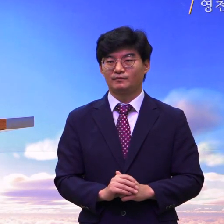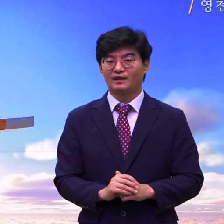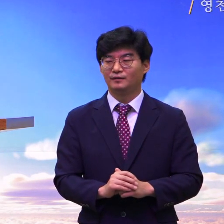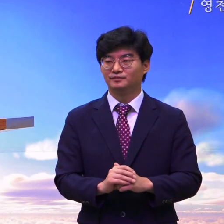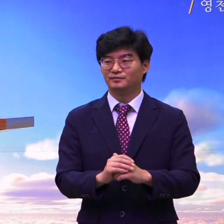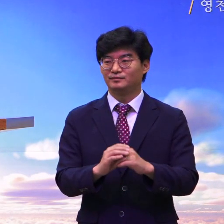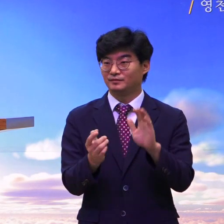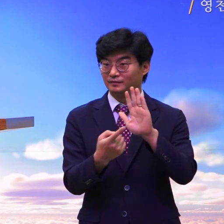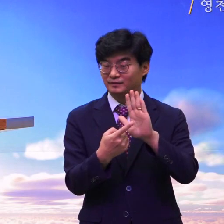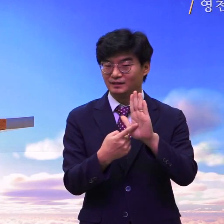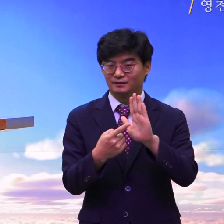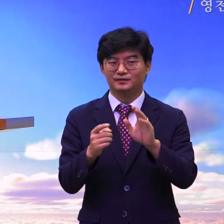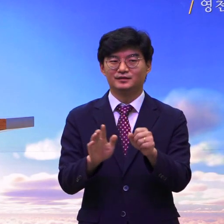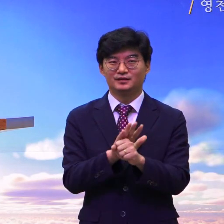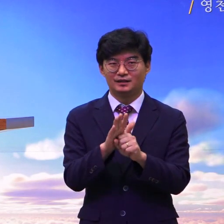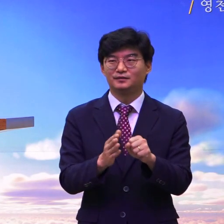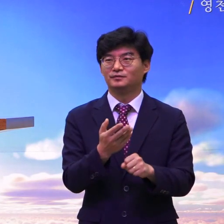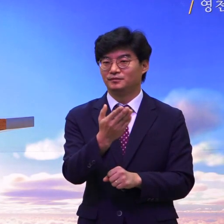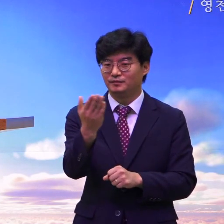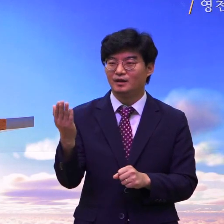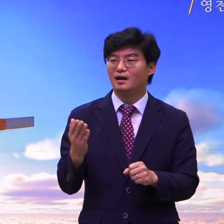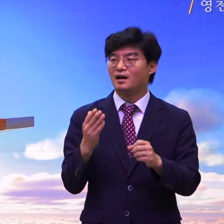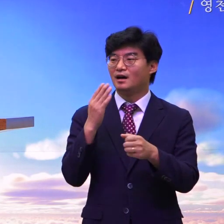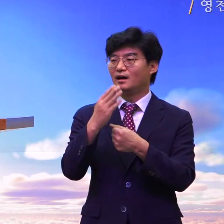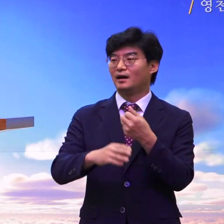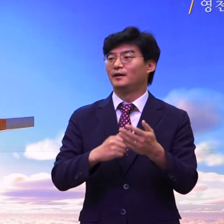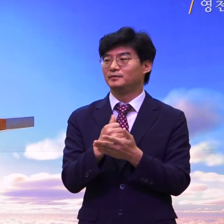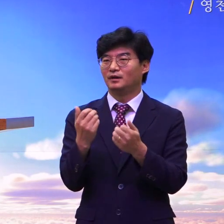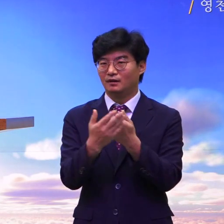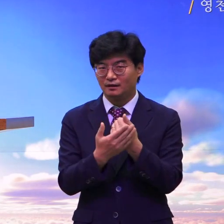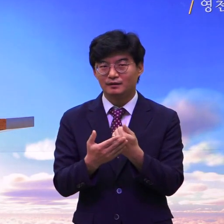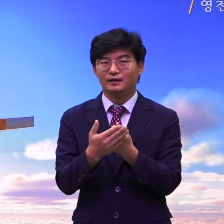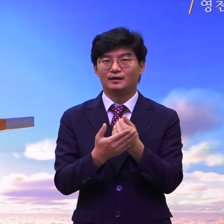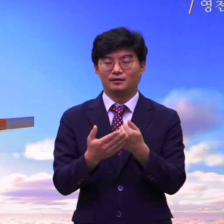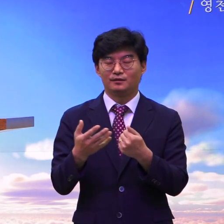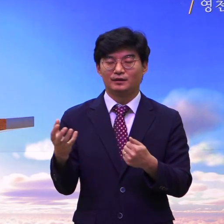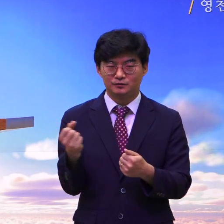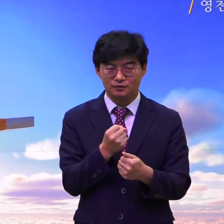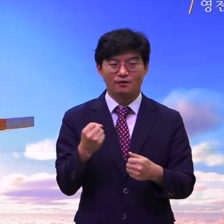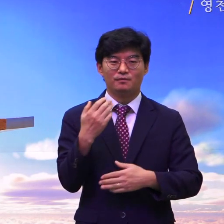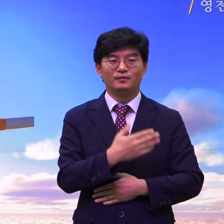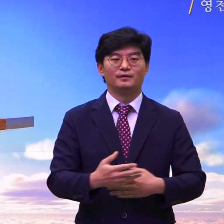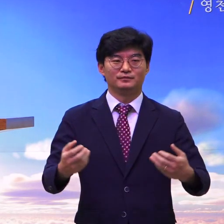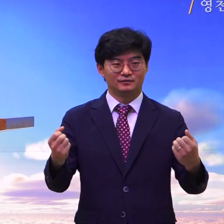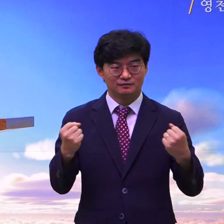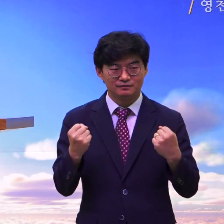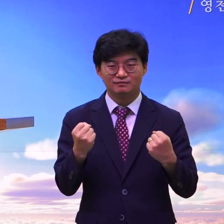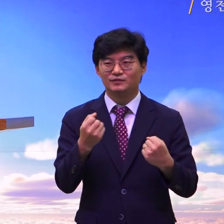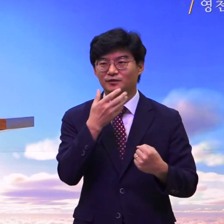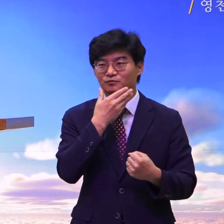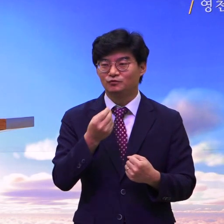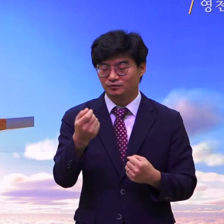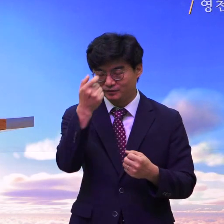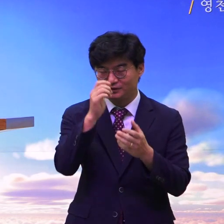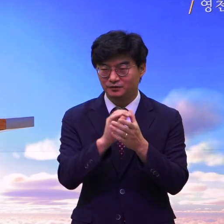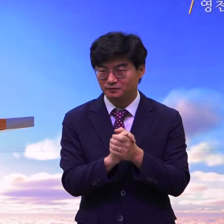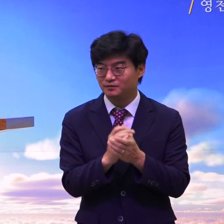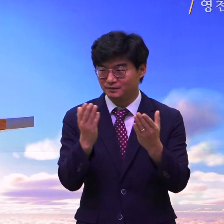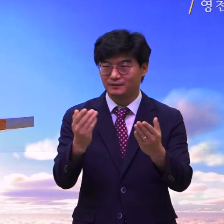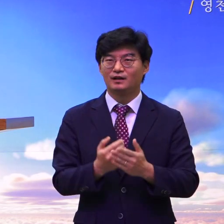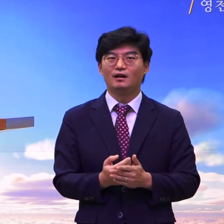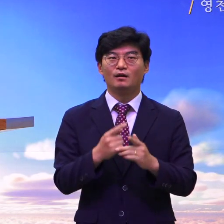사랑하는 청년의 가족 여러분, 주님의 은혜 가운데 늘 강건하시기를 축복합니다. 교회 소식을 전해드리겠습니다.